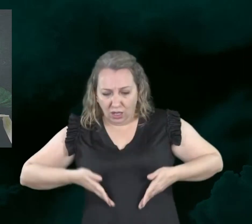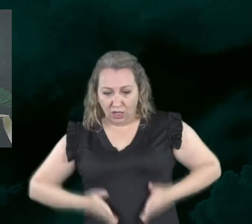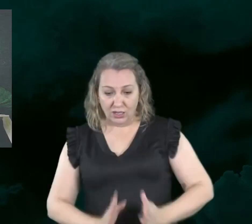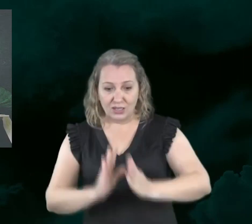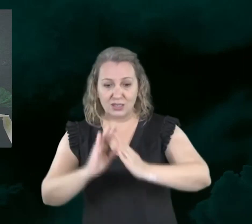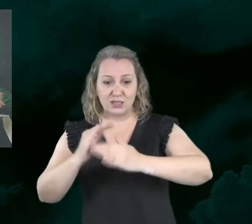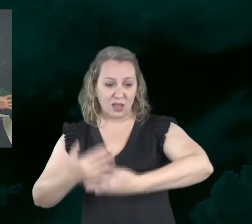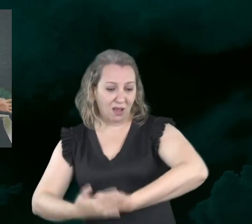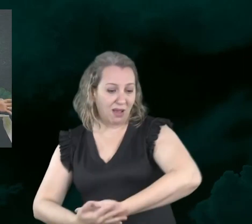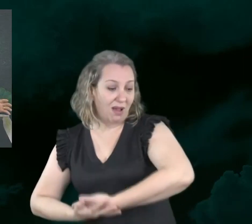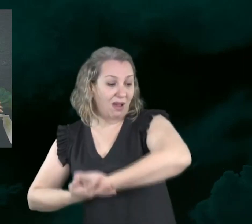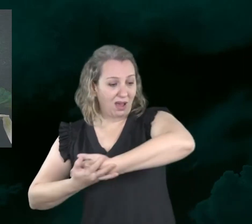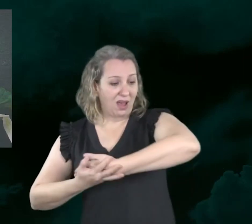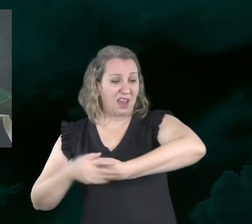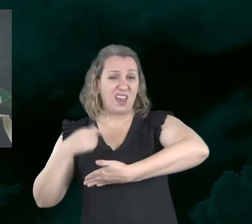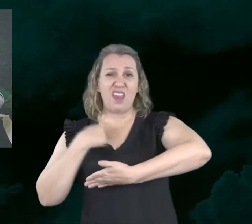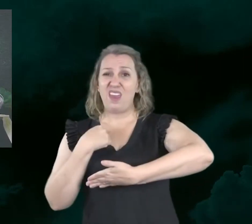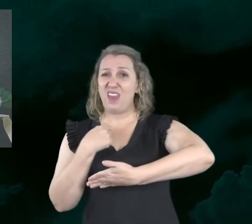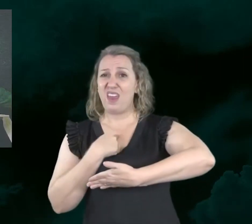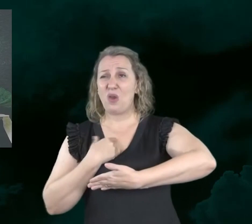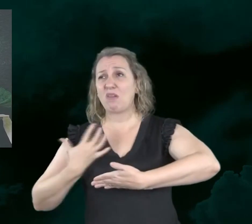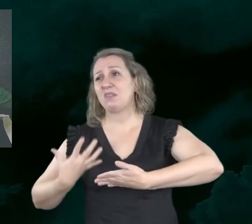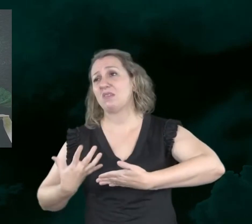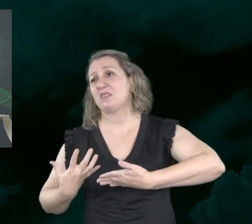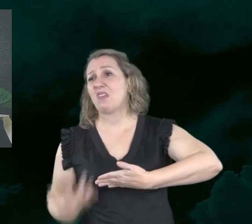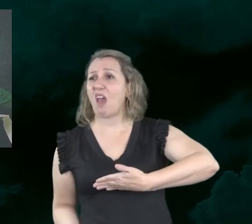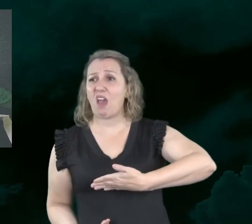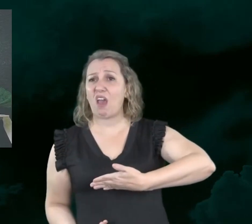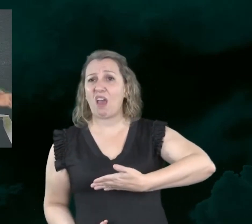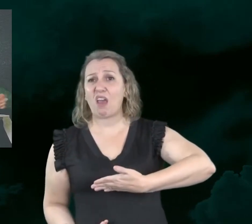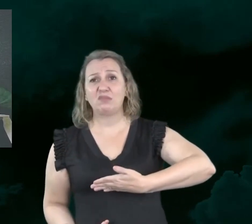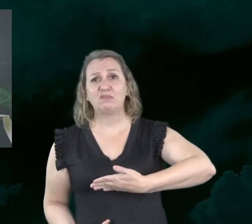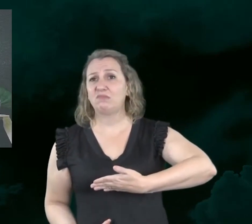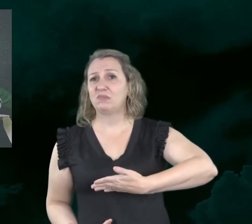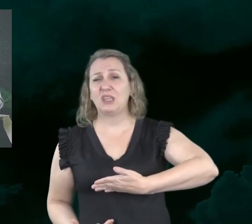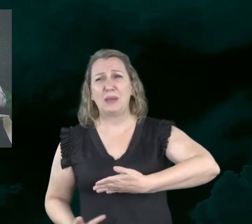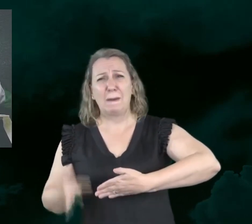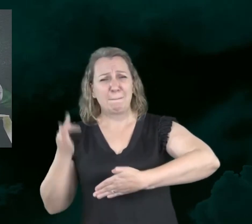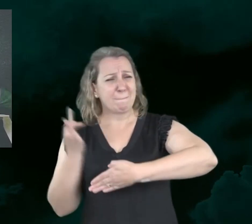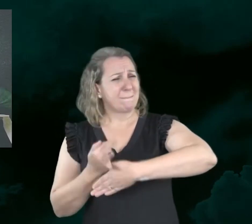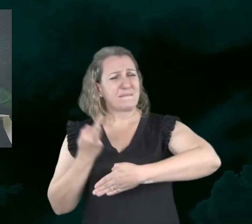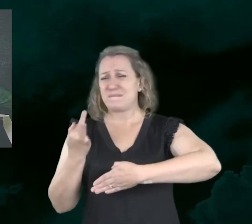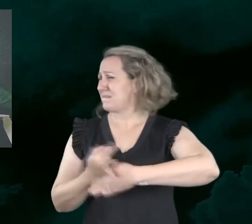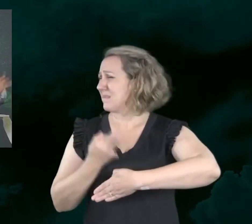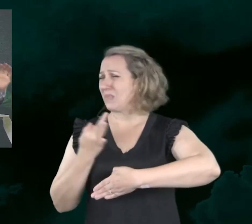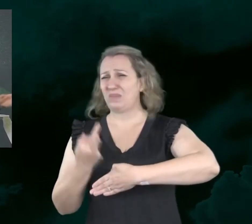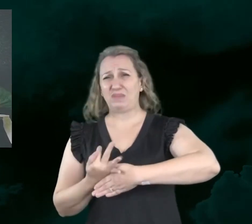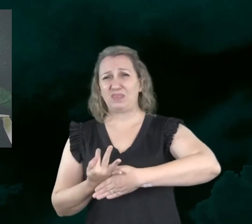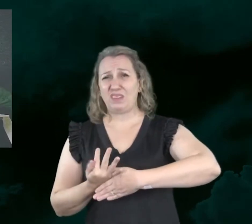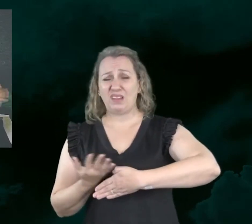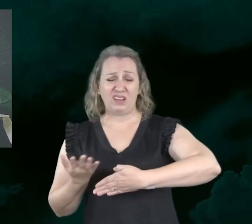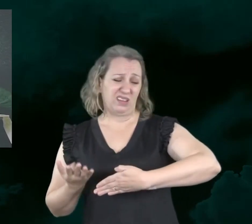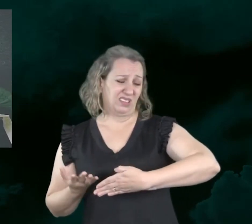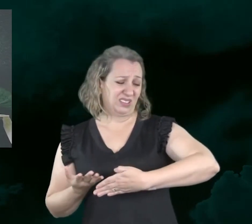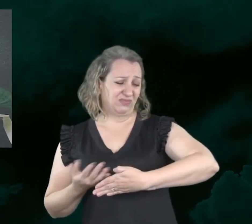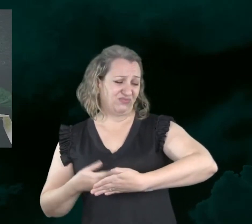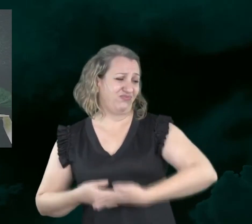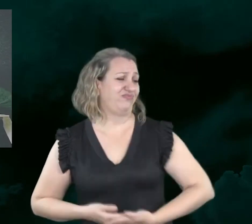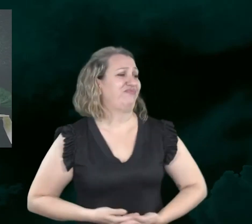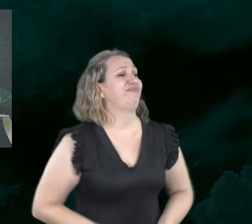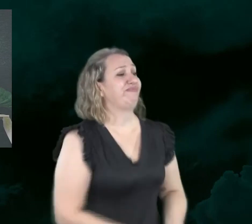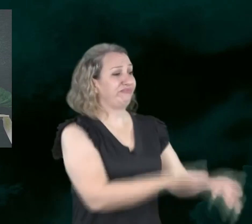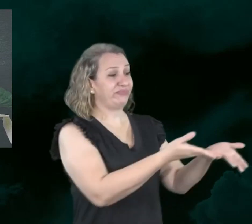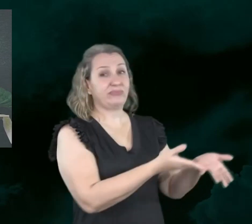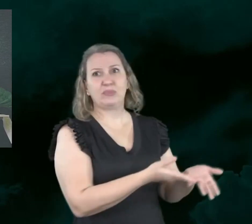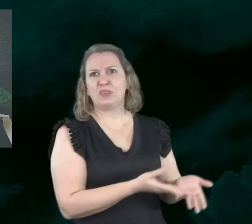cansada demais e eu não tenho mais como cuidar dessa criança. Eu vou desistir dessa criança. Não tem como.